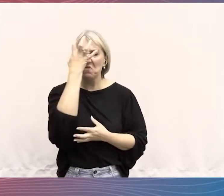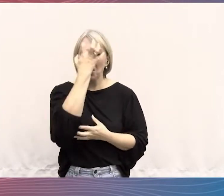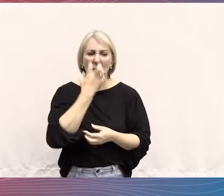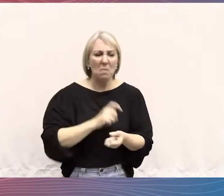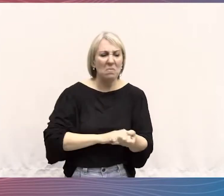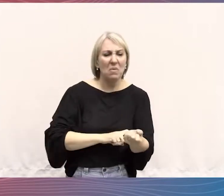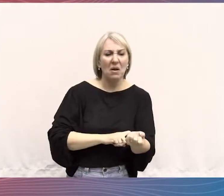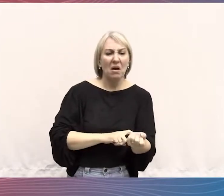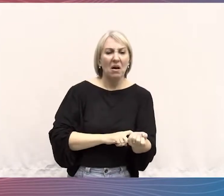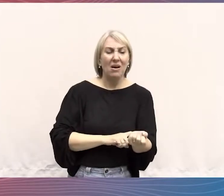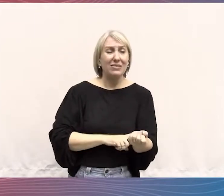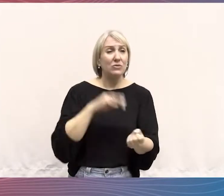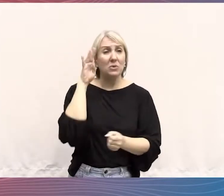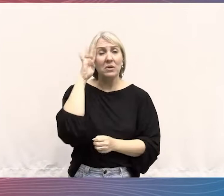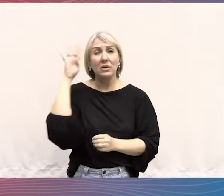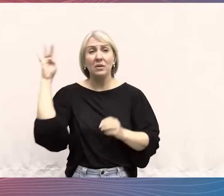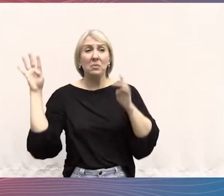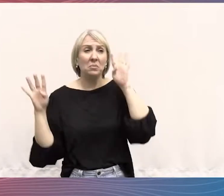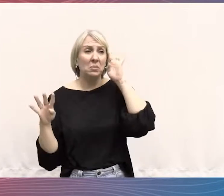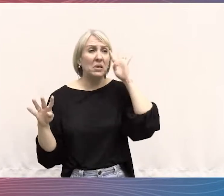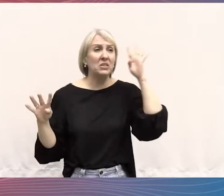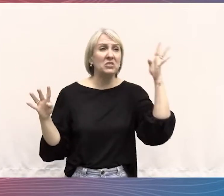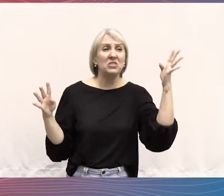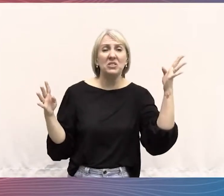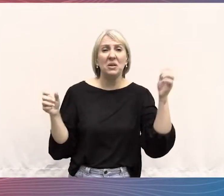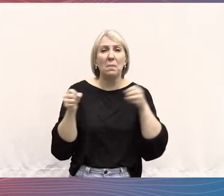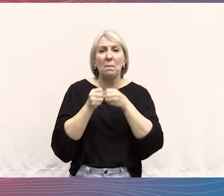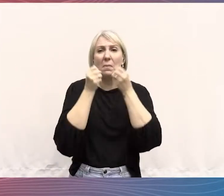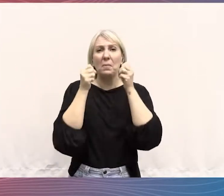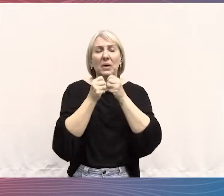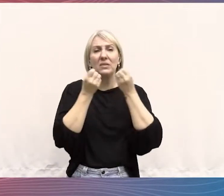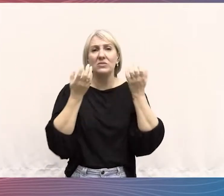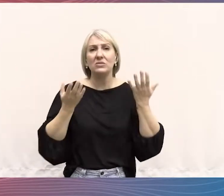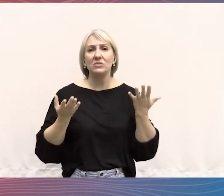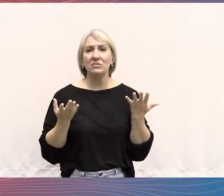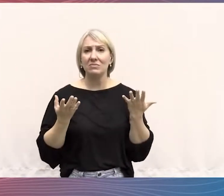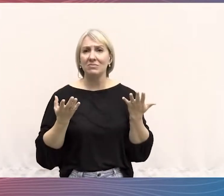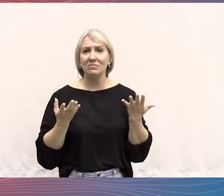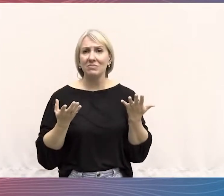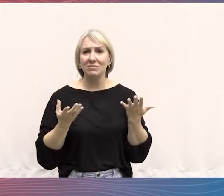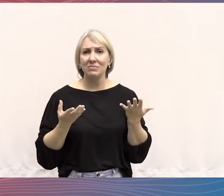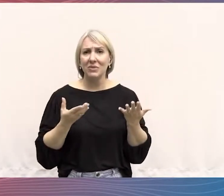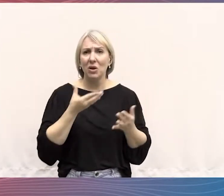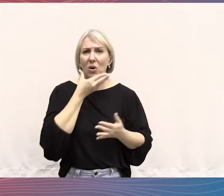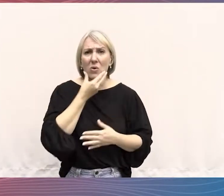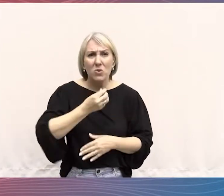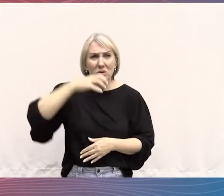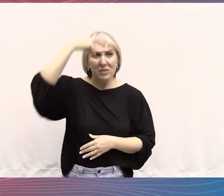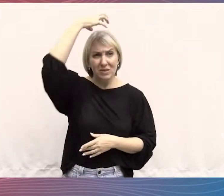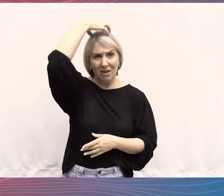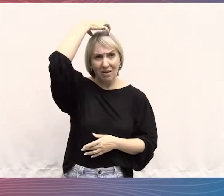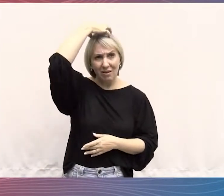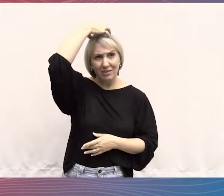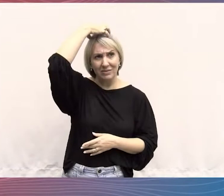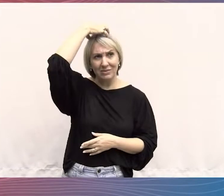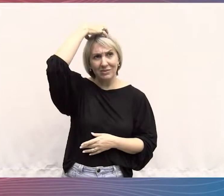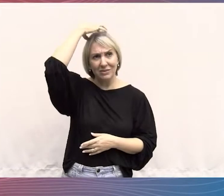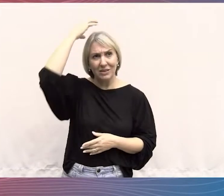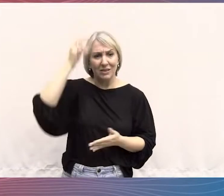vãs? Os reis da terra se levantam e os príncipes conspiram contra o